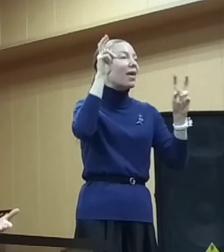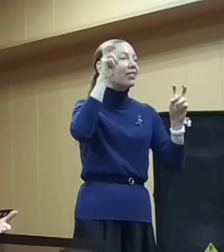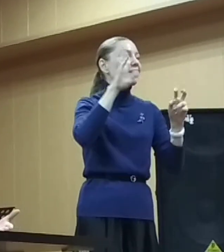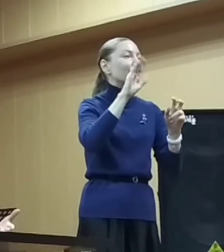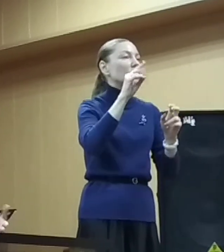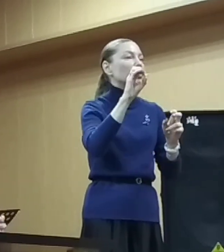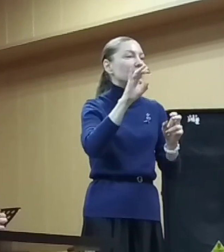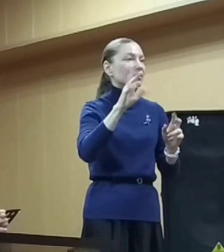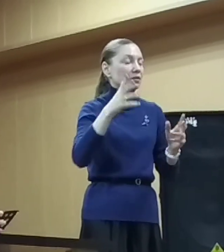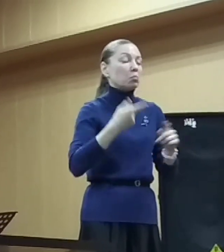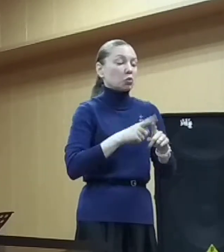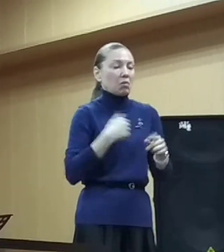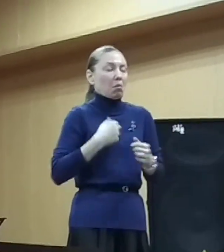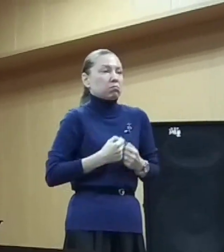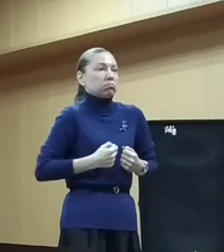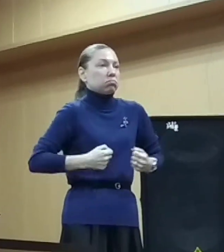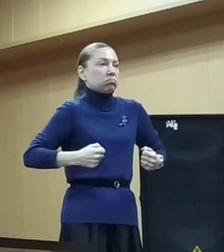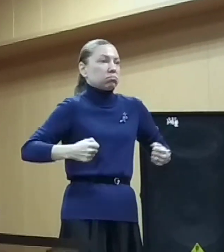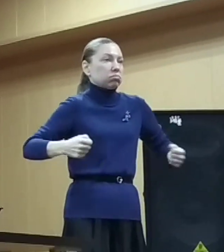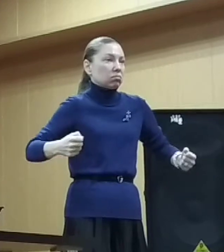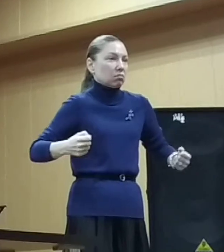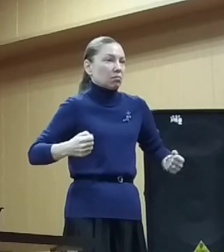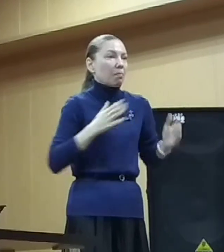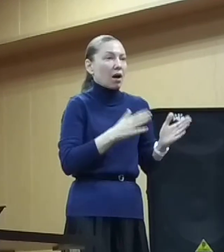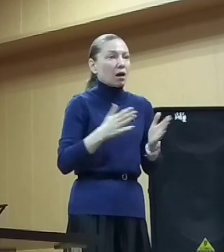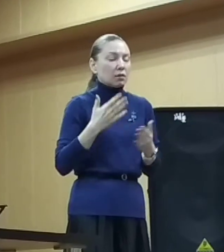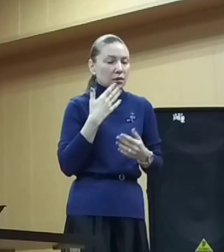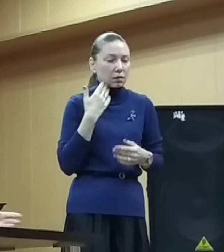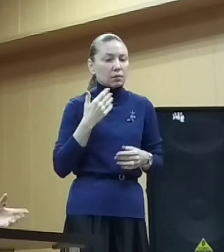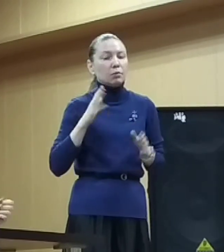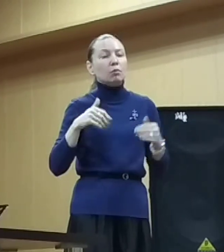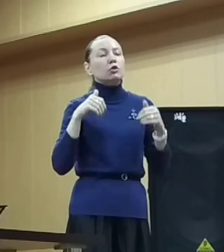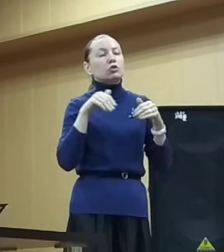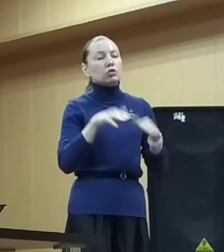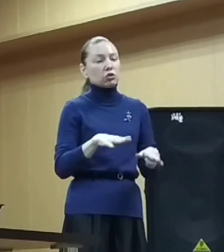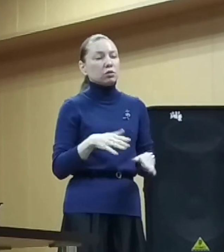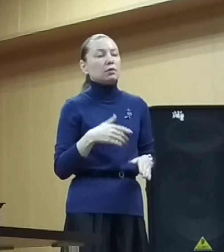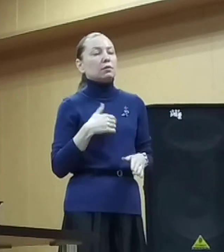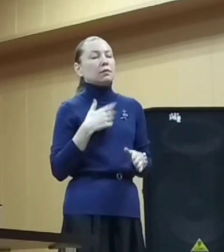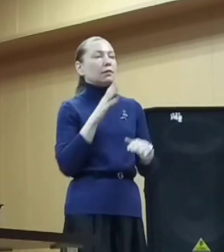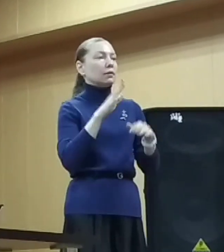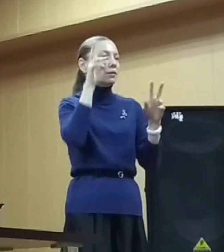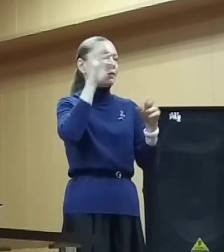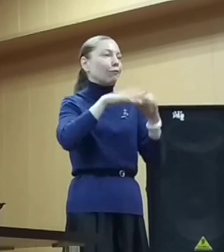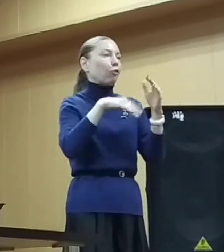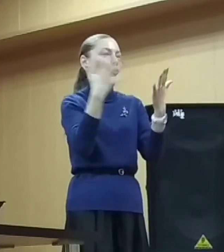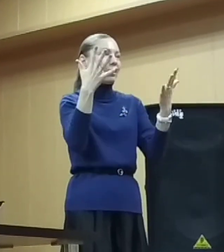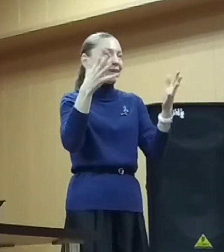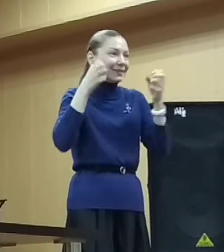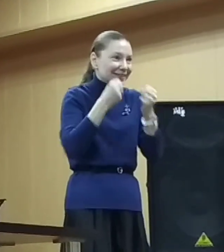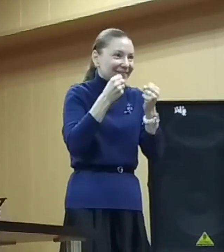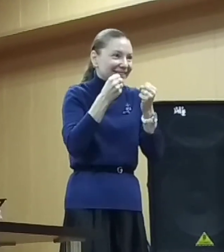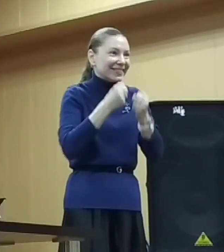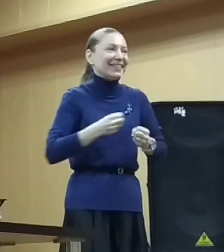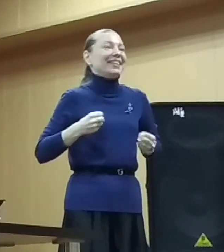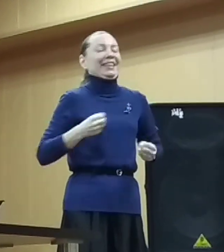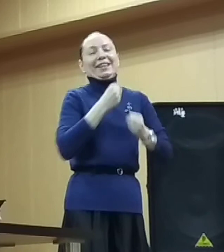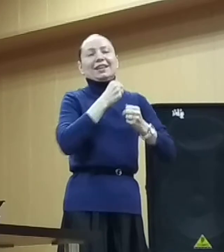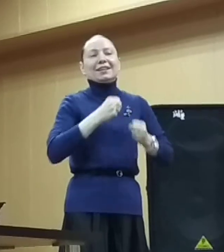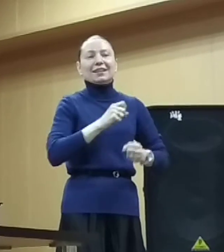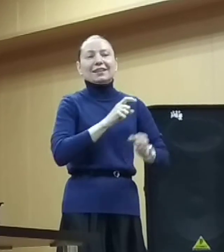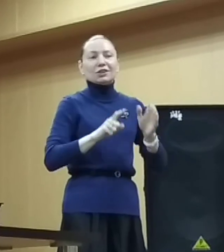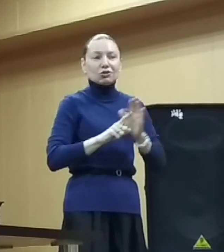весы набирала в том числе. И вот потом я решила взять все в свои руки, и я начала